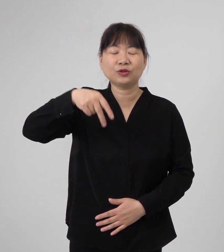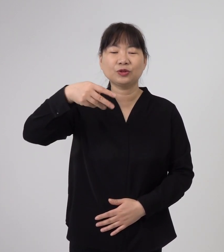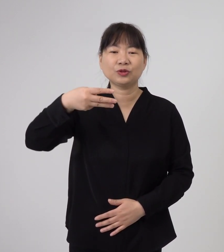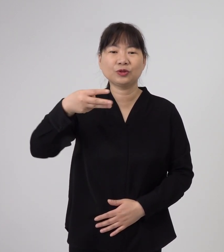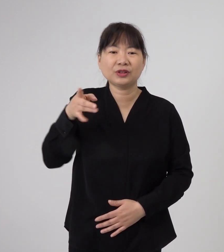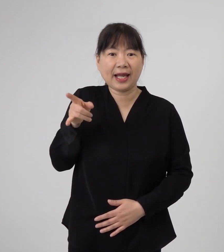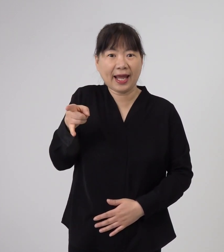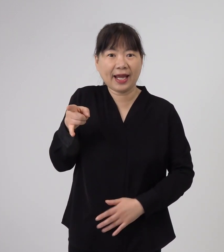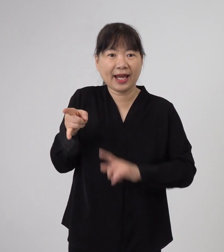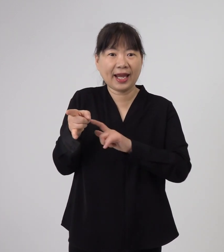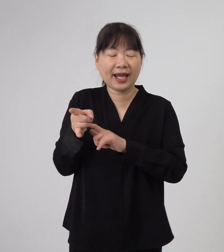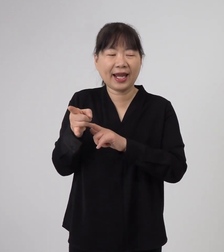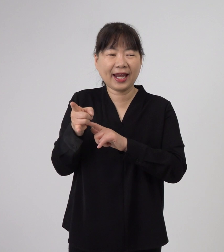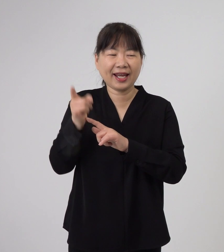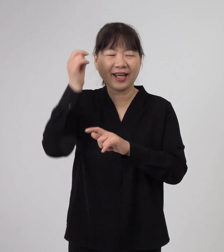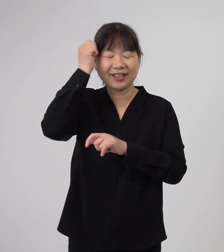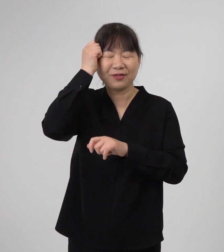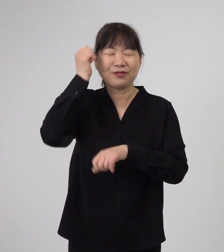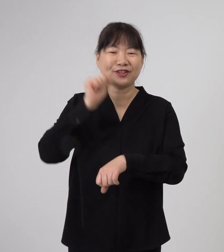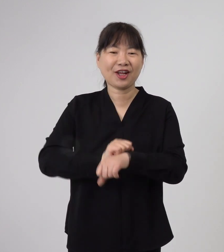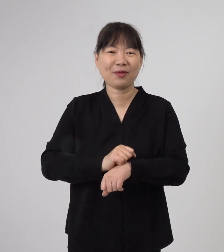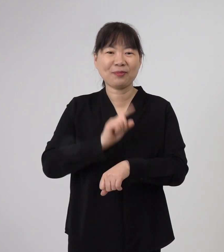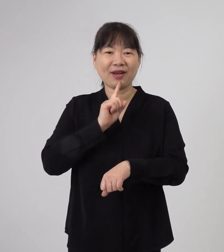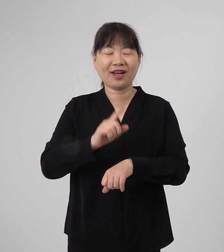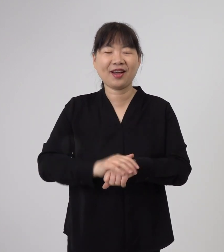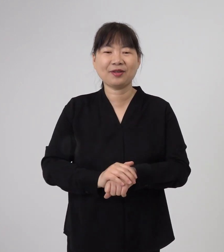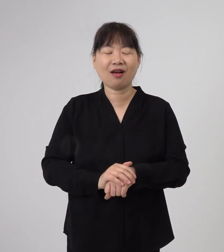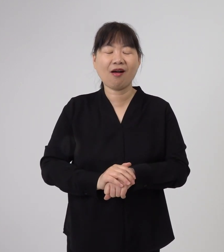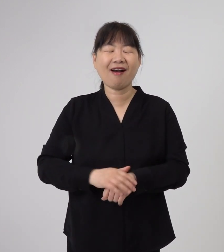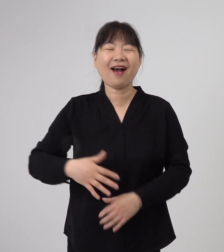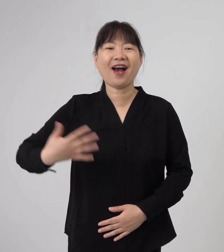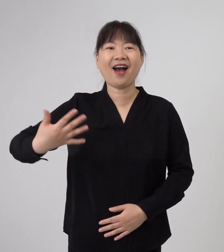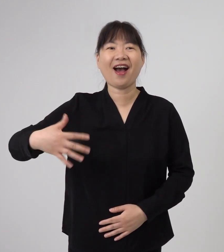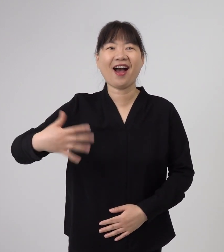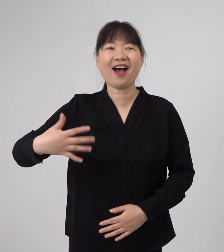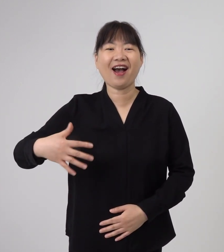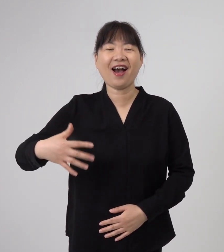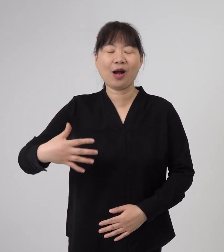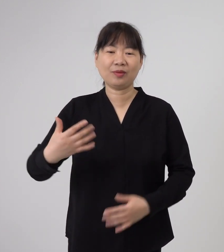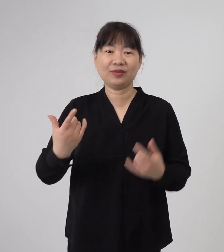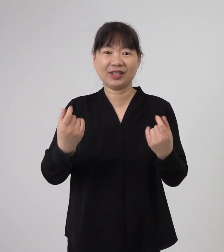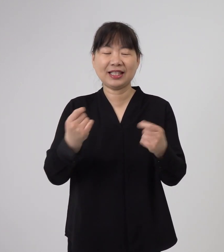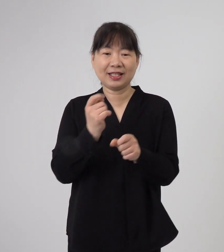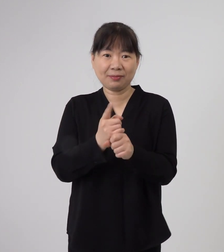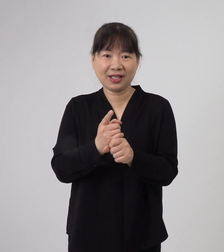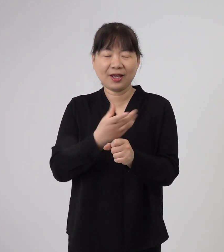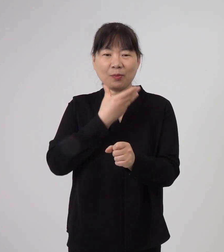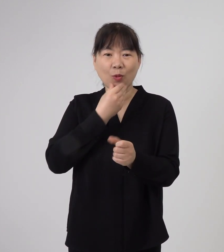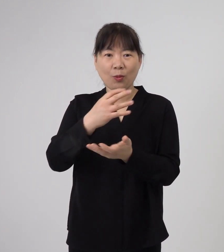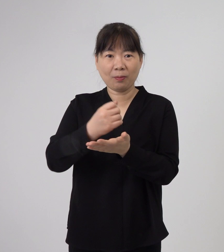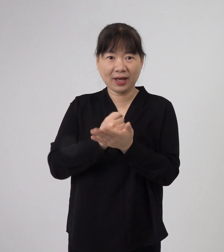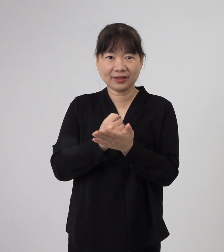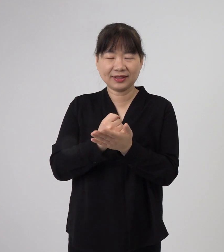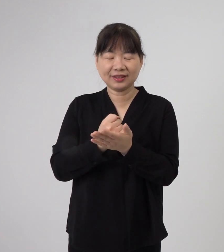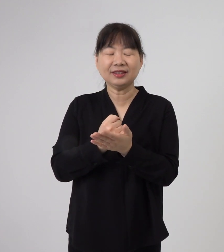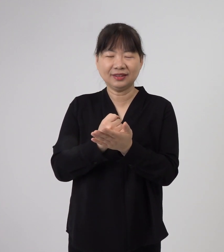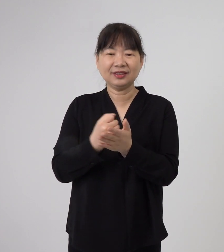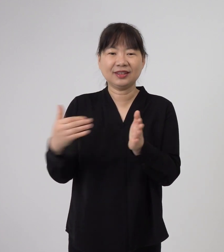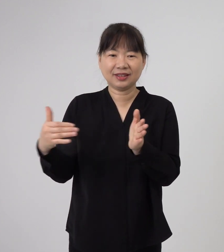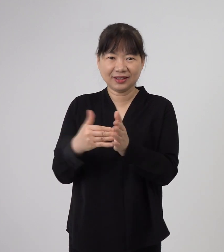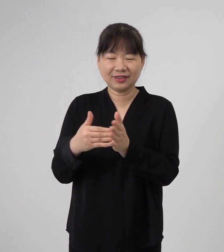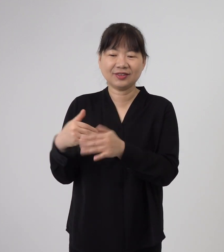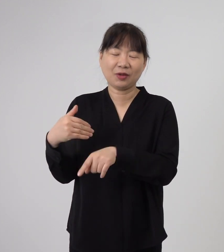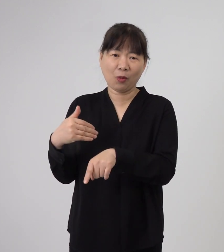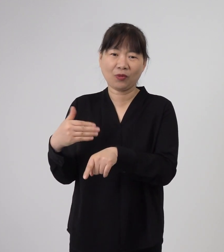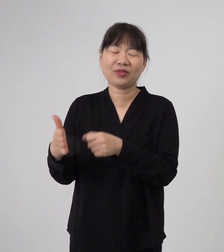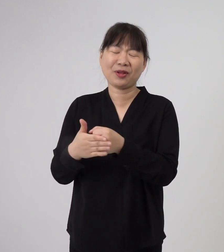잘 기억하시네요. 그것은 감탄문이라고 그랬어요. 이미 복을 받은 걸 전제로 하는 넌